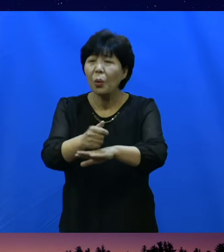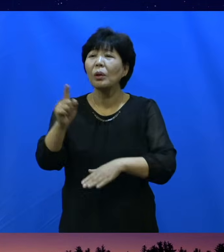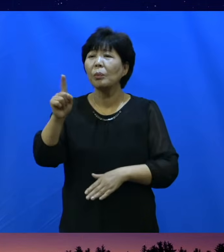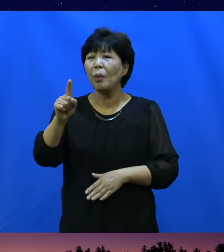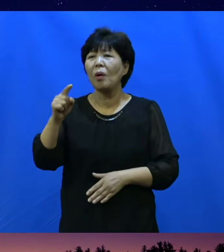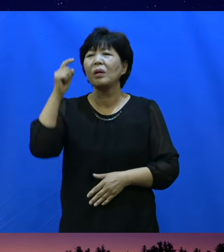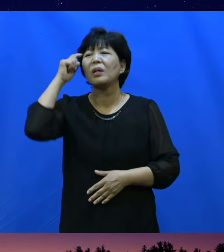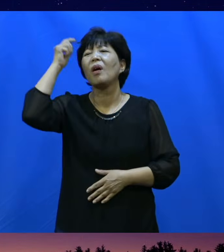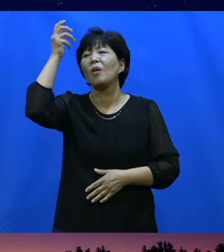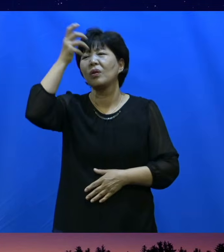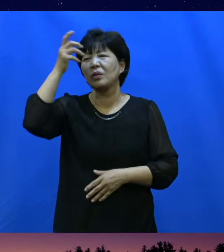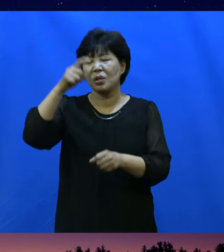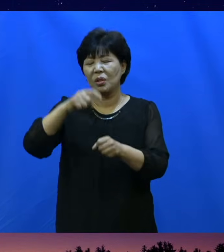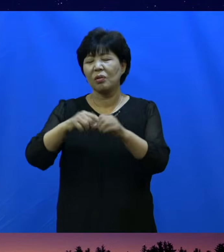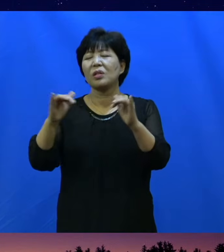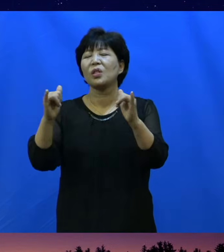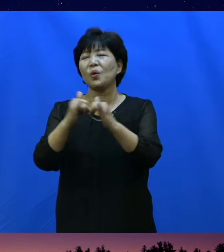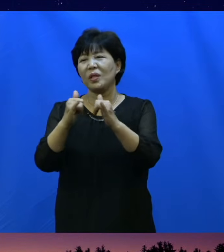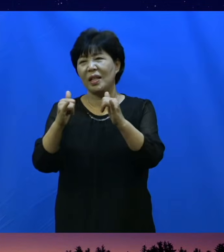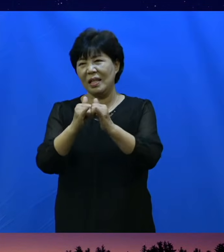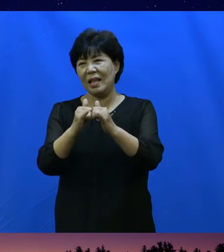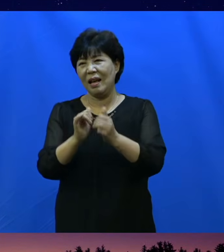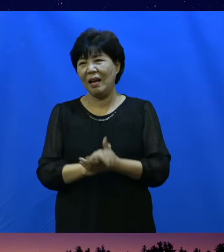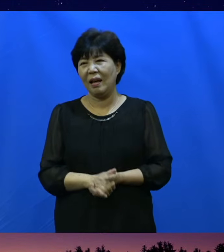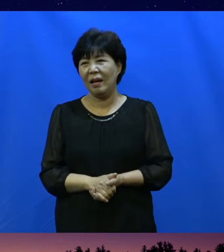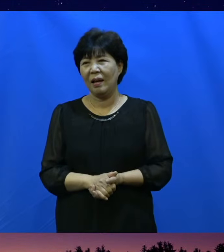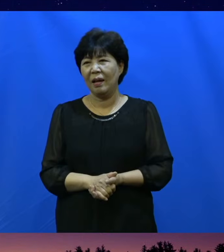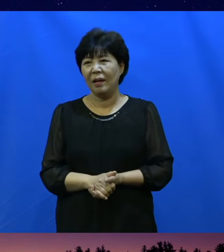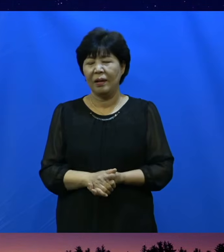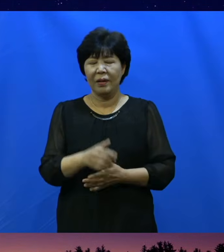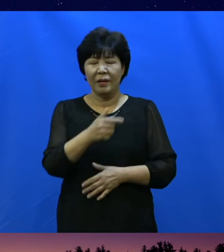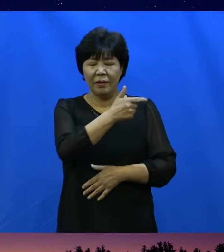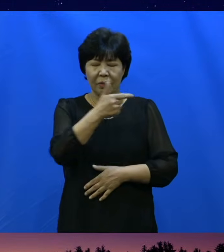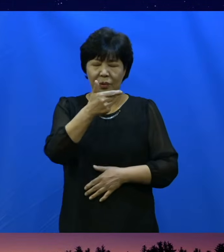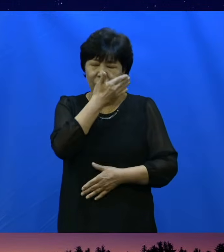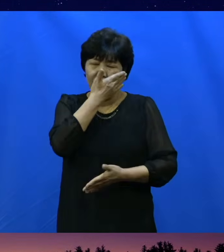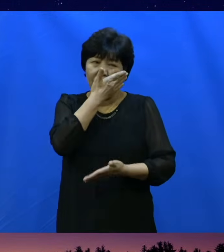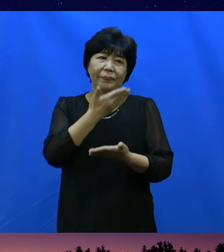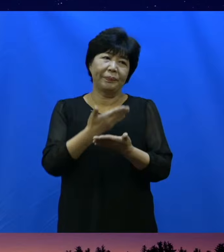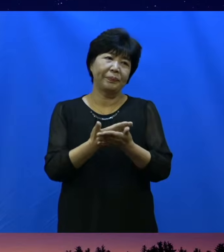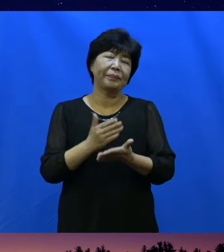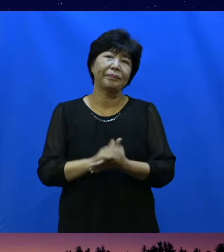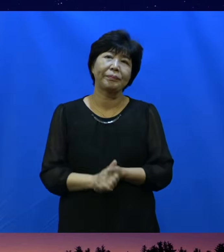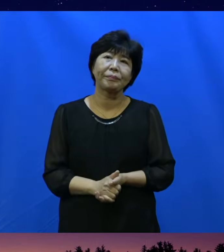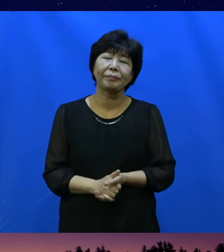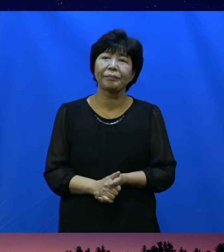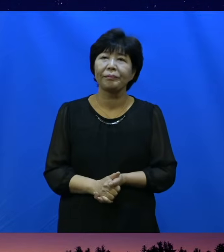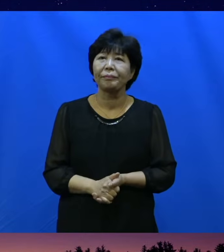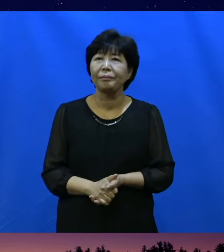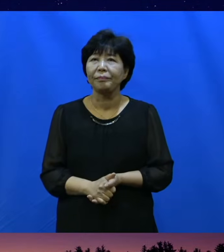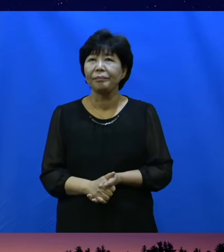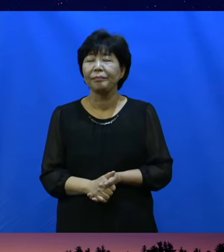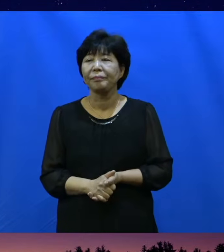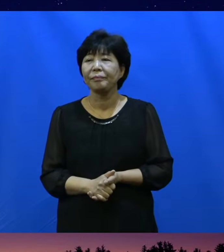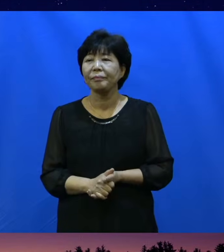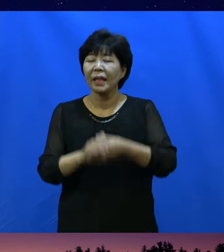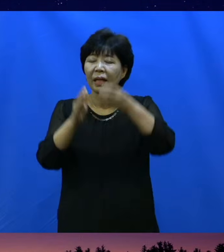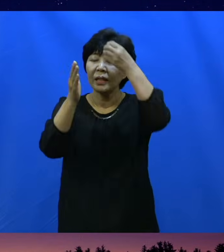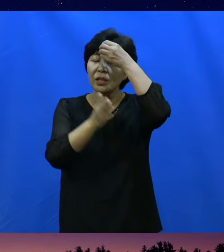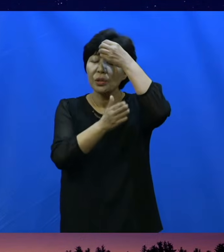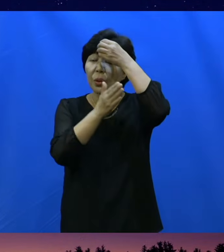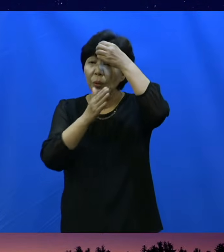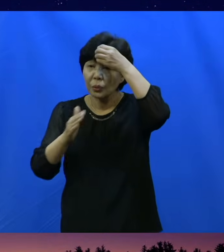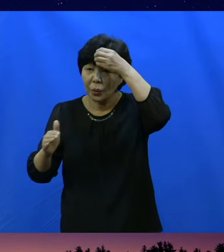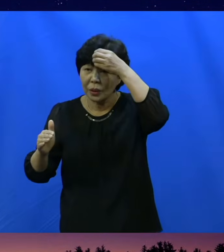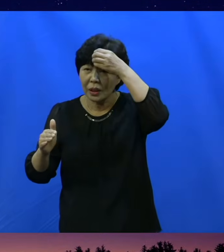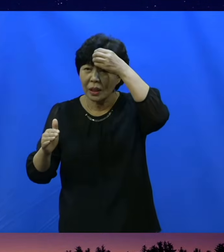끝을 맺고 있는 것을 보면 이게 얼마나 중요한가를 우리에게 보여주는 거죠. 여러분, 성도들이 영적인